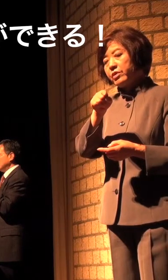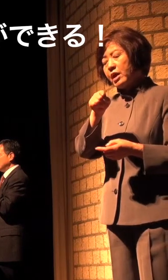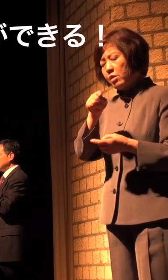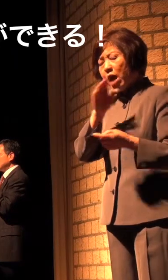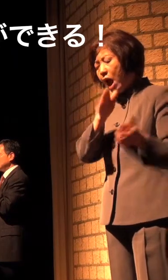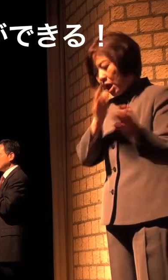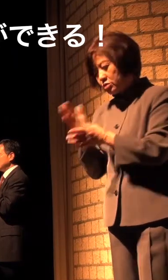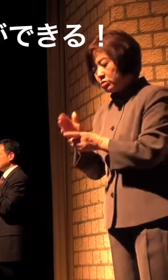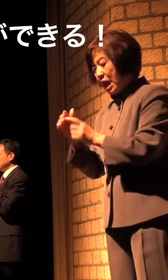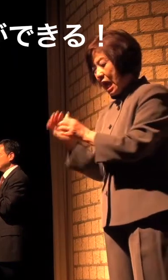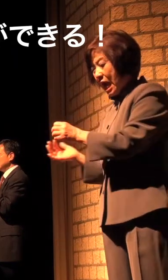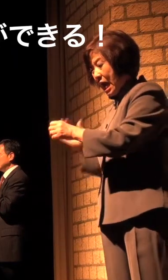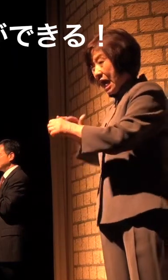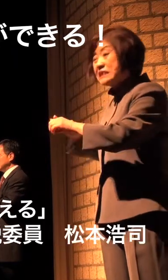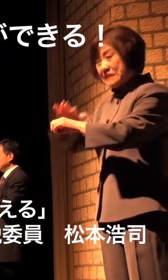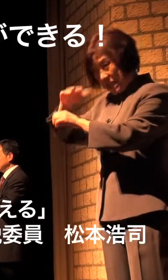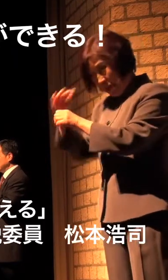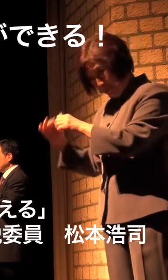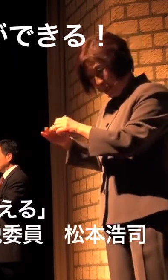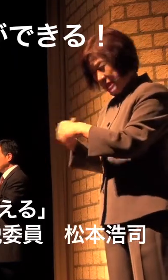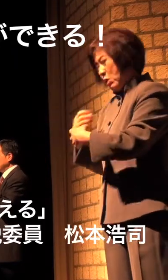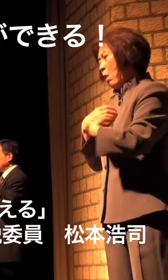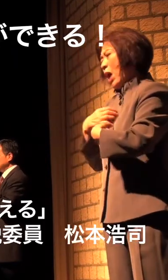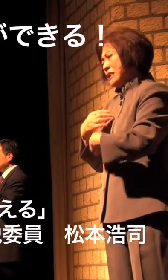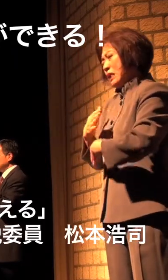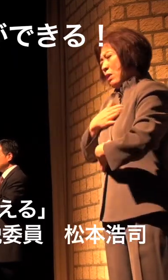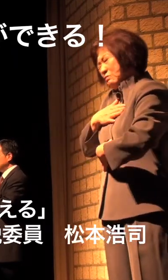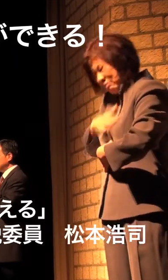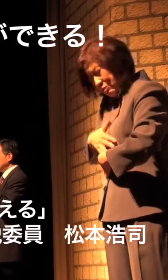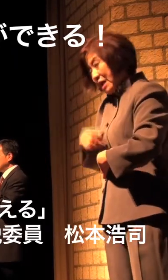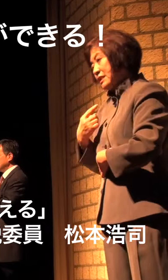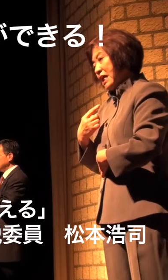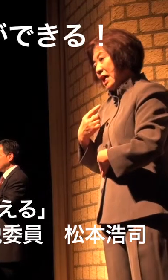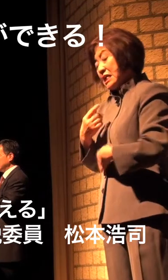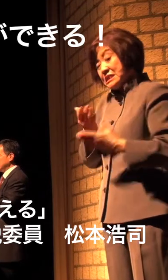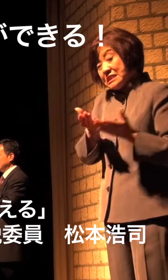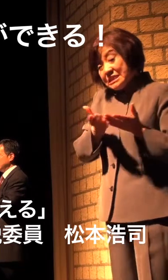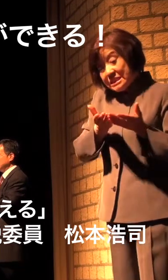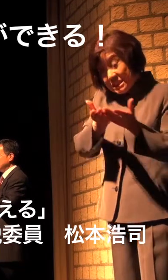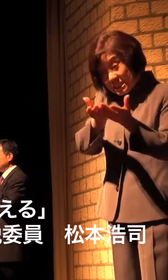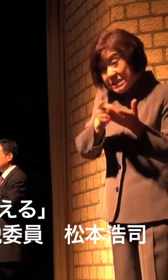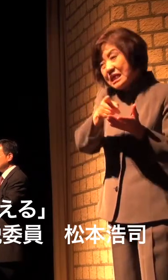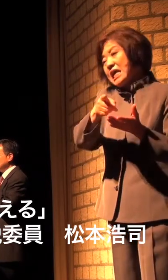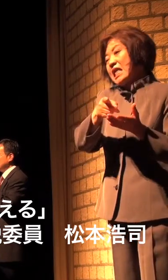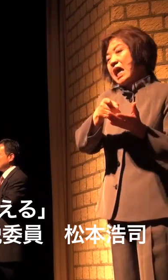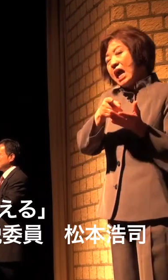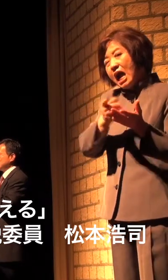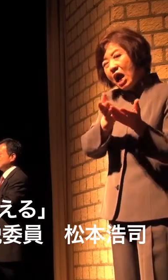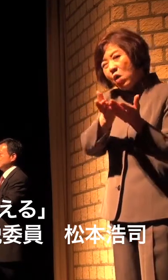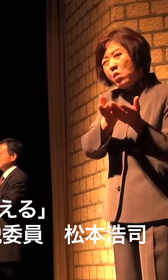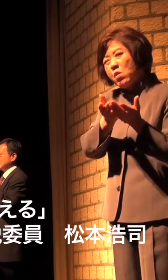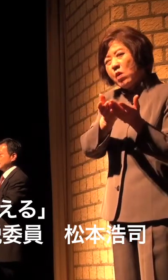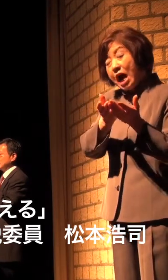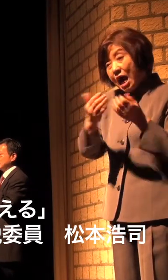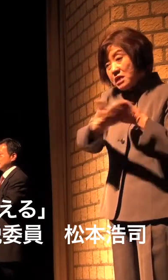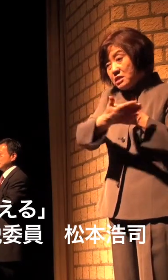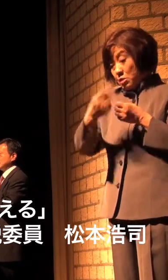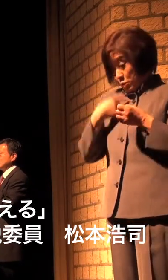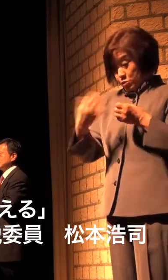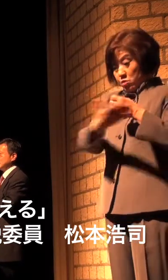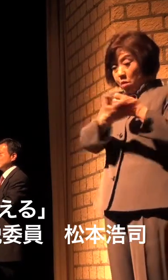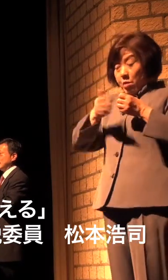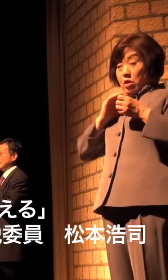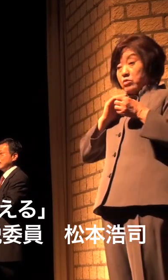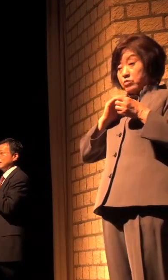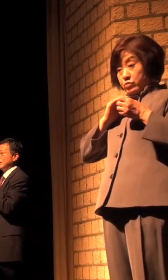今回津波の恐ろしさは本当に実感したんですけども、こう地震からはですね絶対身を守ることができるんですよ。